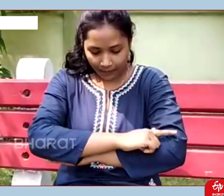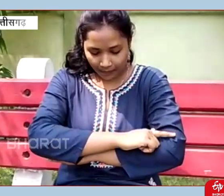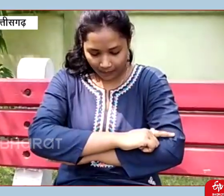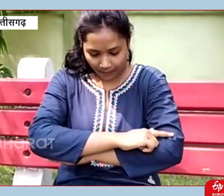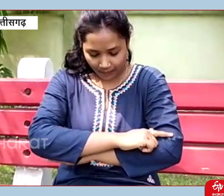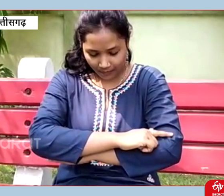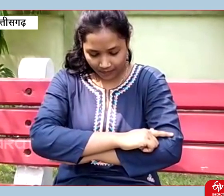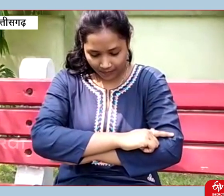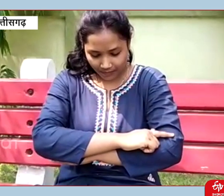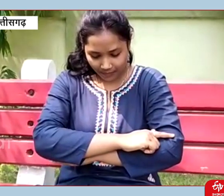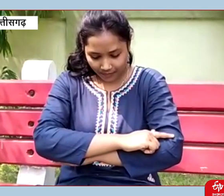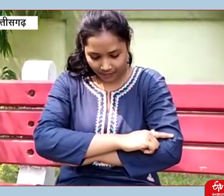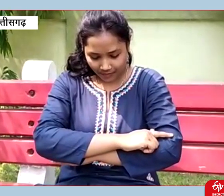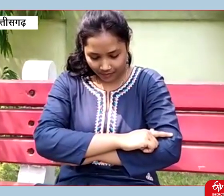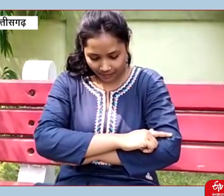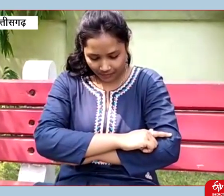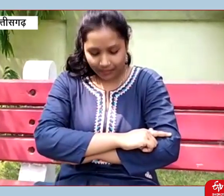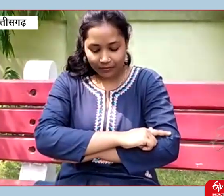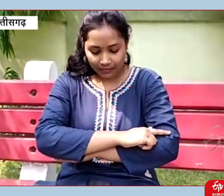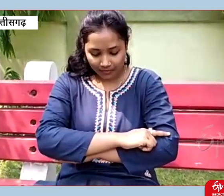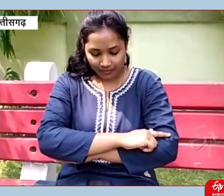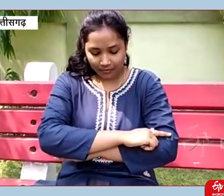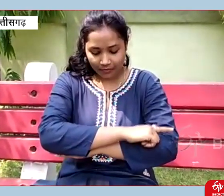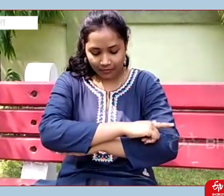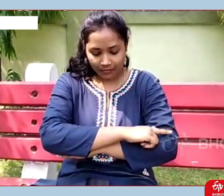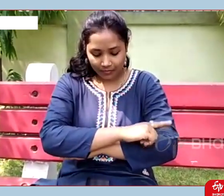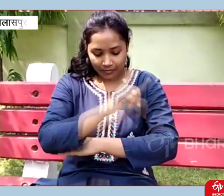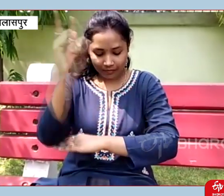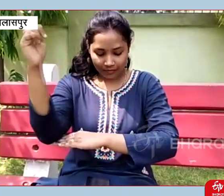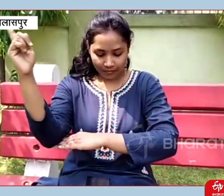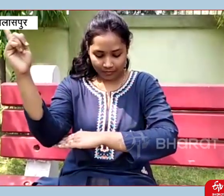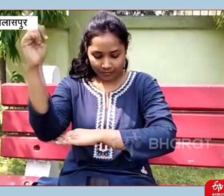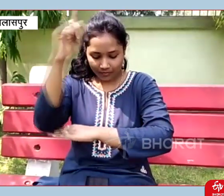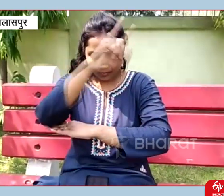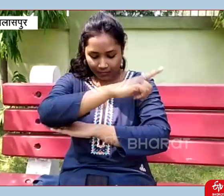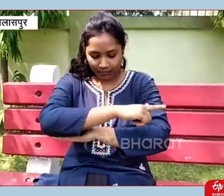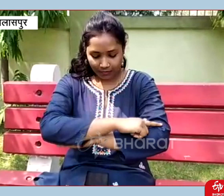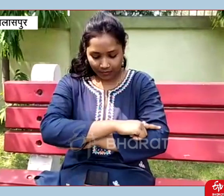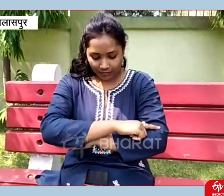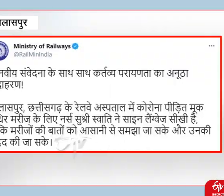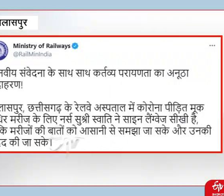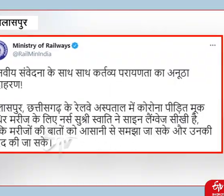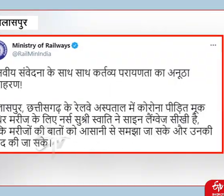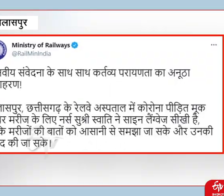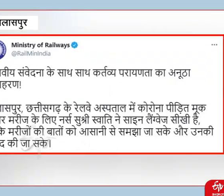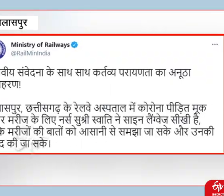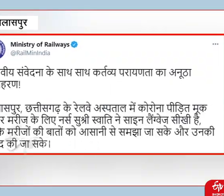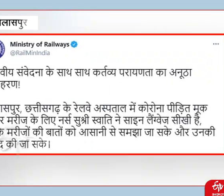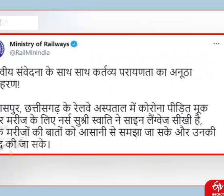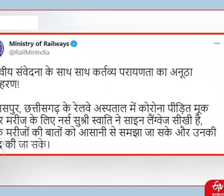नर्स स्वाती के इनी प्रयासों से नर्स सिर्फोनों ने मुख बदीर मरीजों का दिल जीत लिया, रेलवे ने भी सराहना की है रेलवे ने अपने ओफिसल ट्विटर के